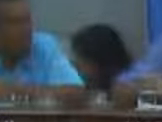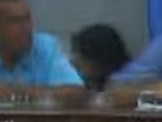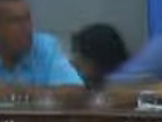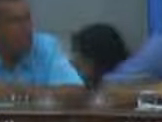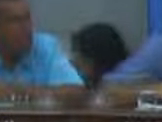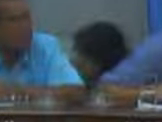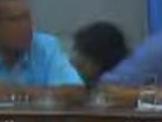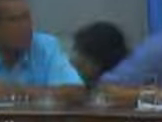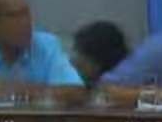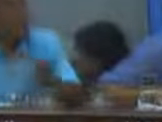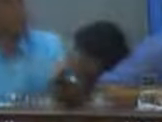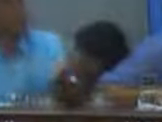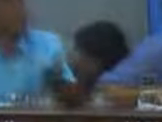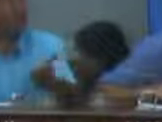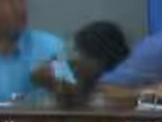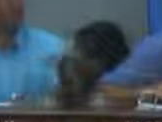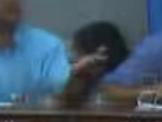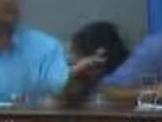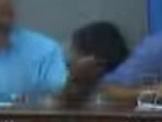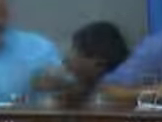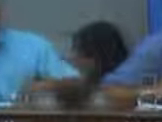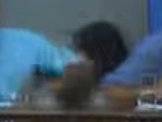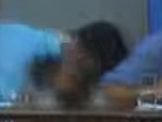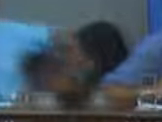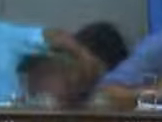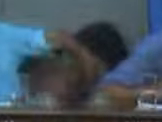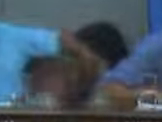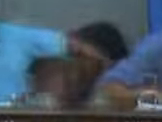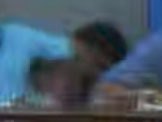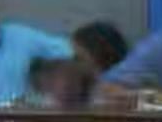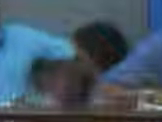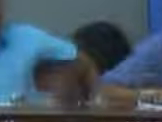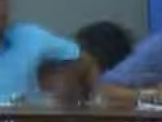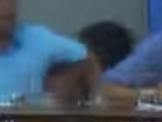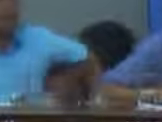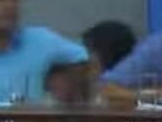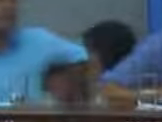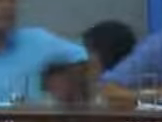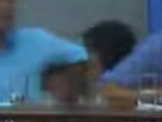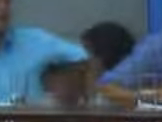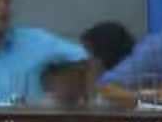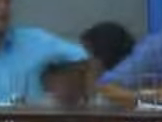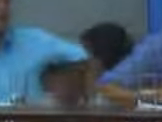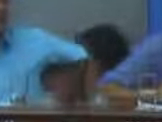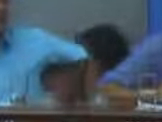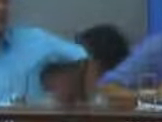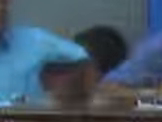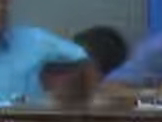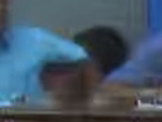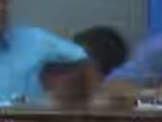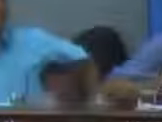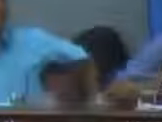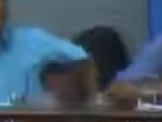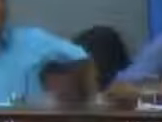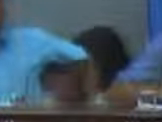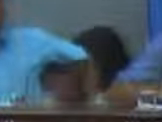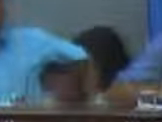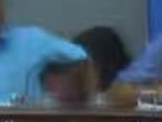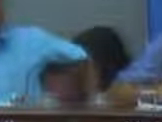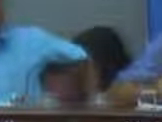temos presidente, que partir para cima e tomar uma decisão junto com o prefeito, porque a população